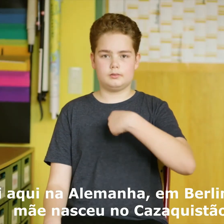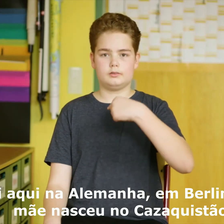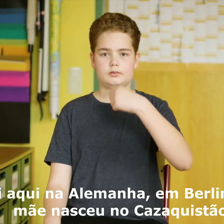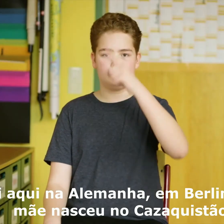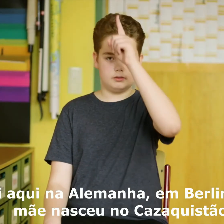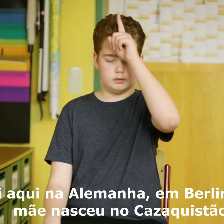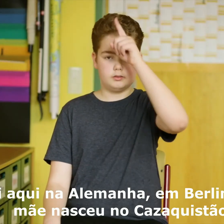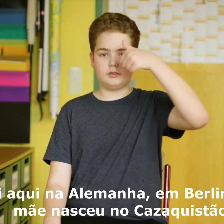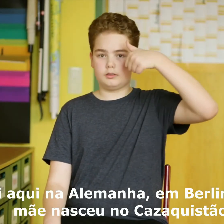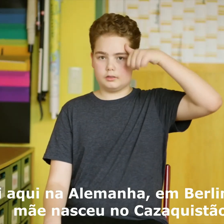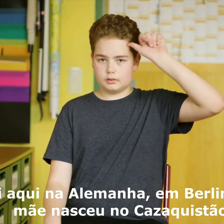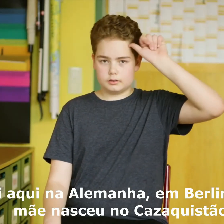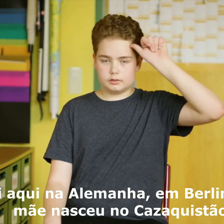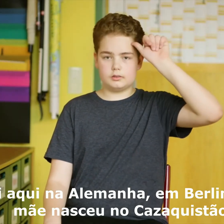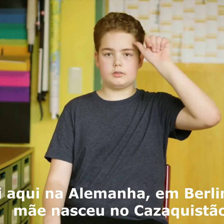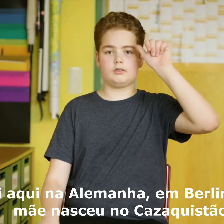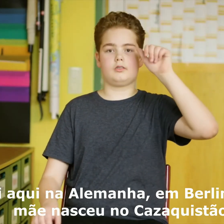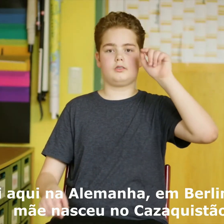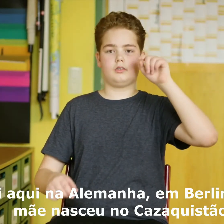Eu nasci na Alemanha, em Berlim.